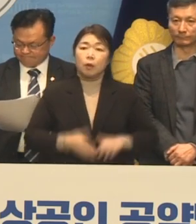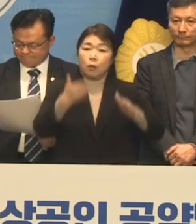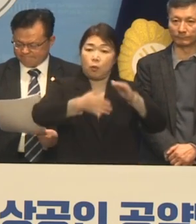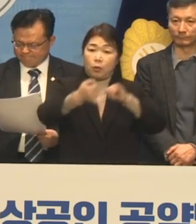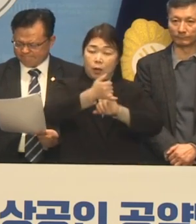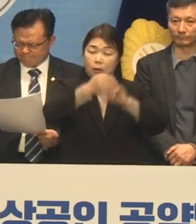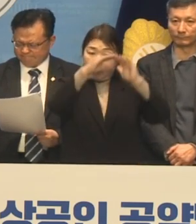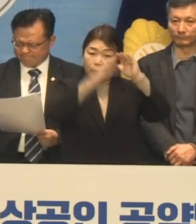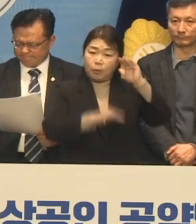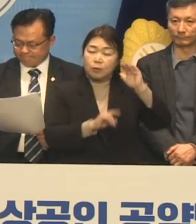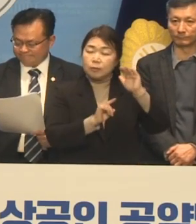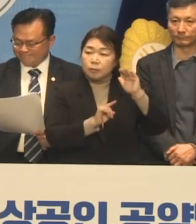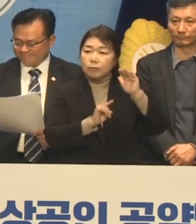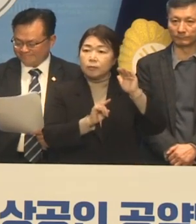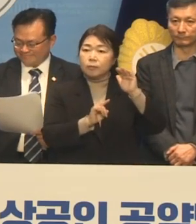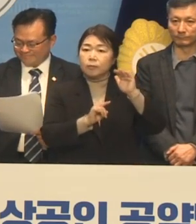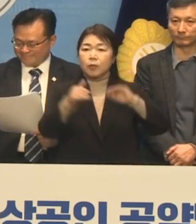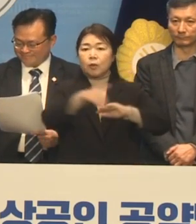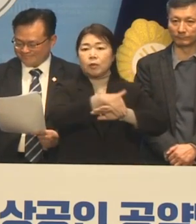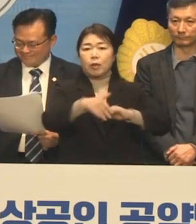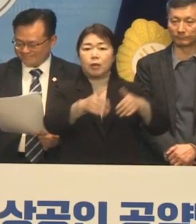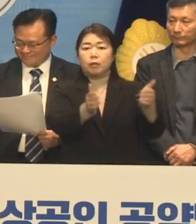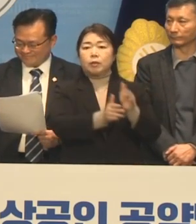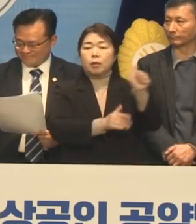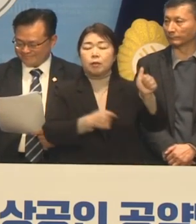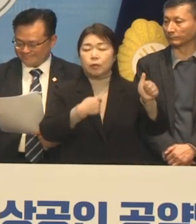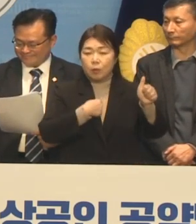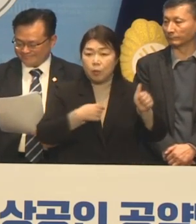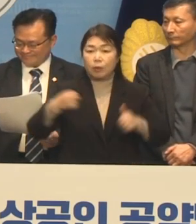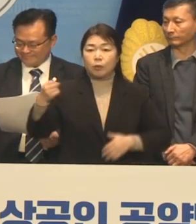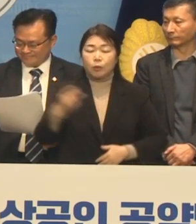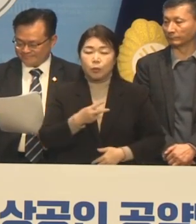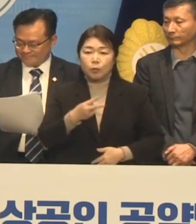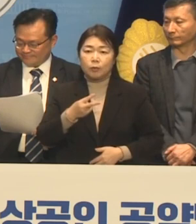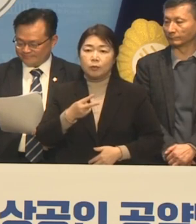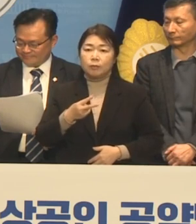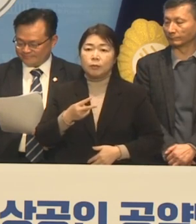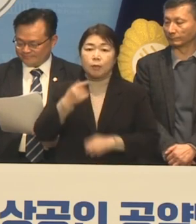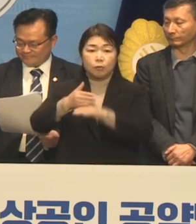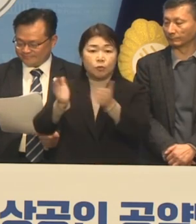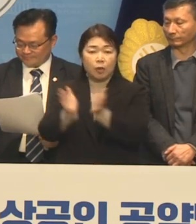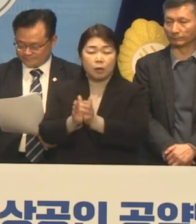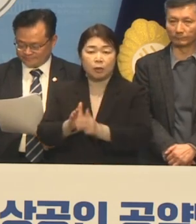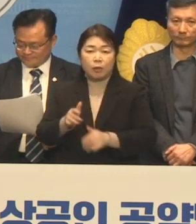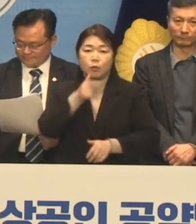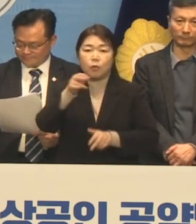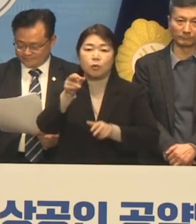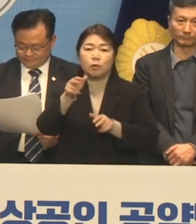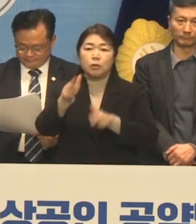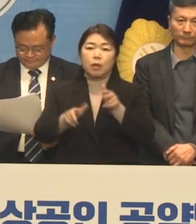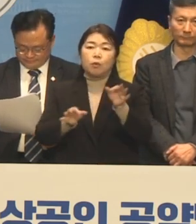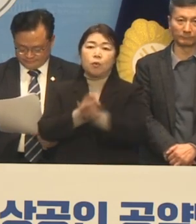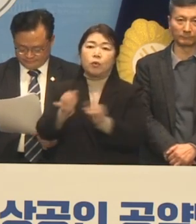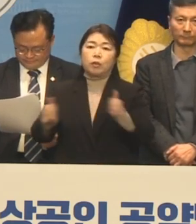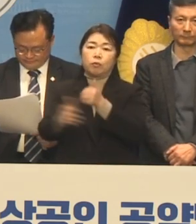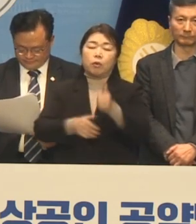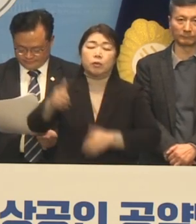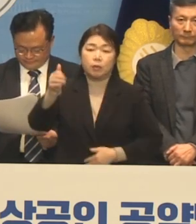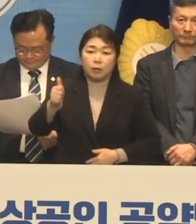공약은 정책위 의장인 저와 그리고 우리 민주당의 소상공인위원회